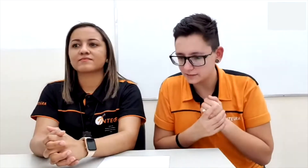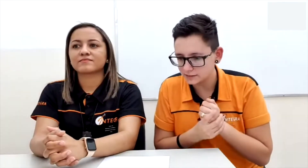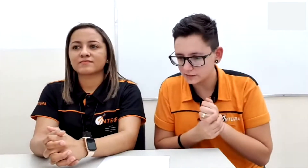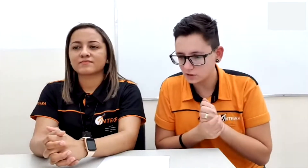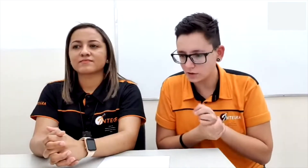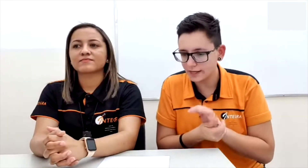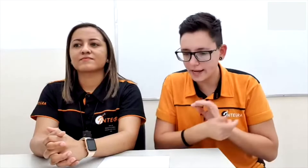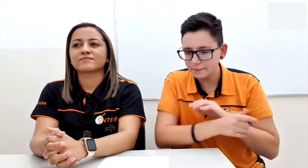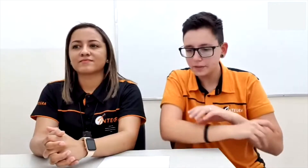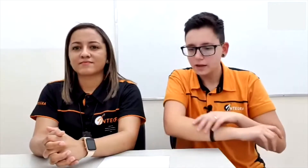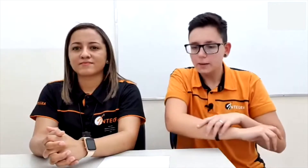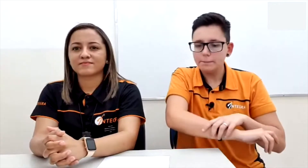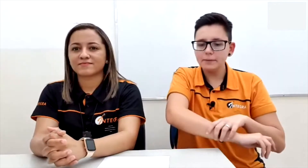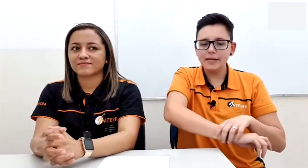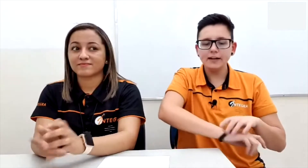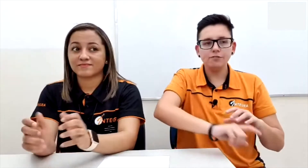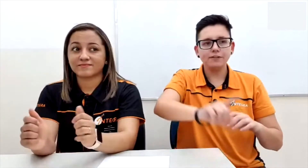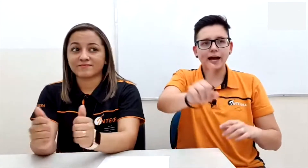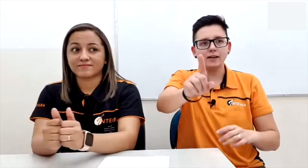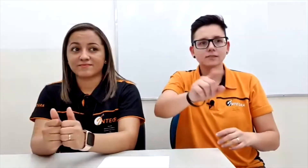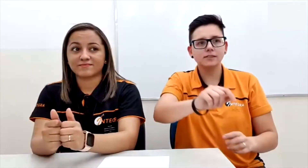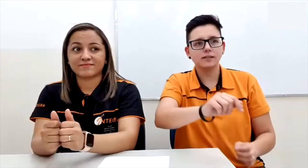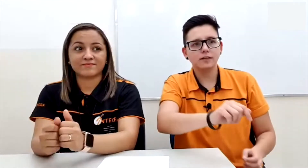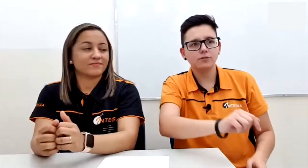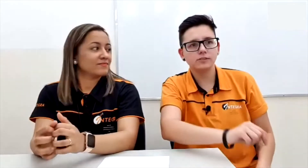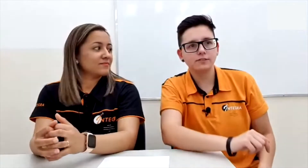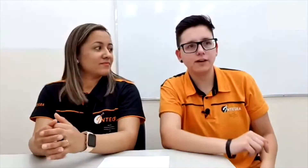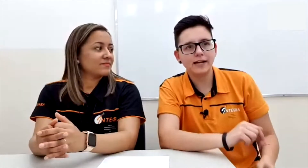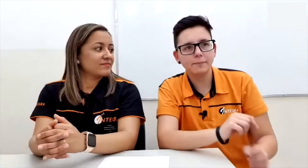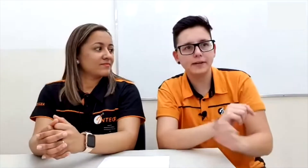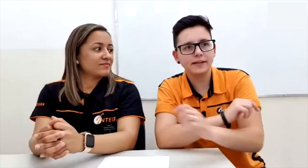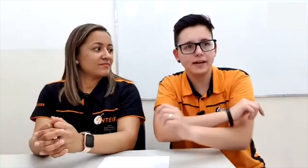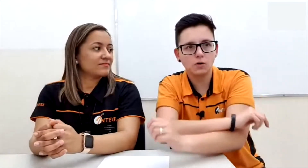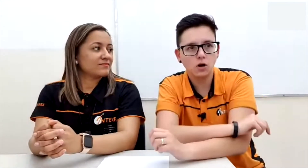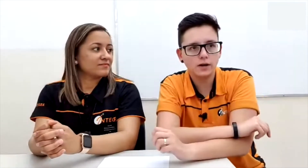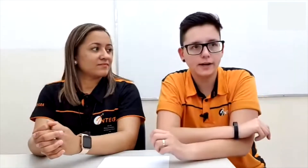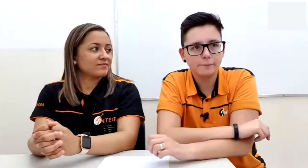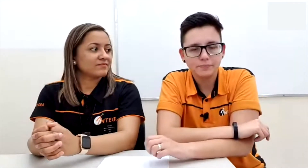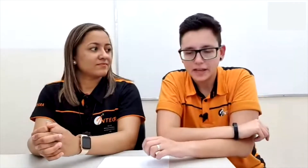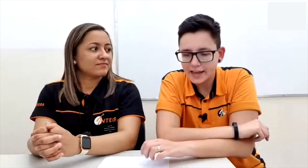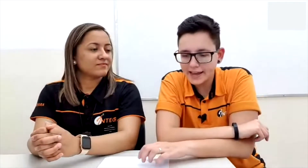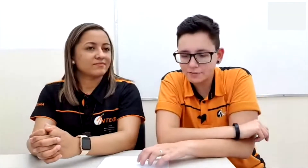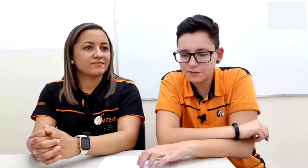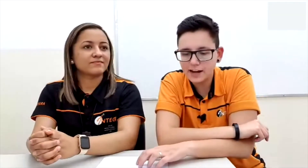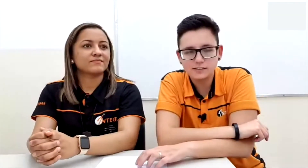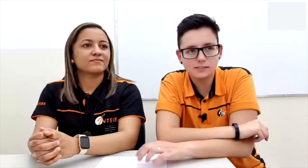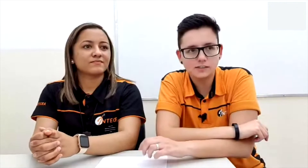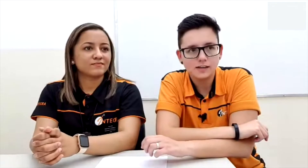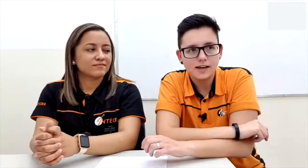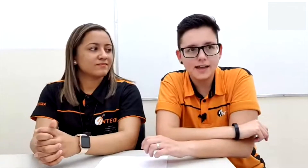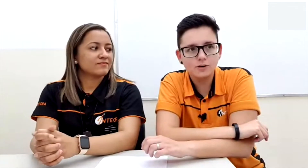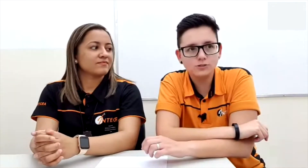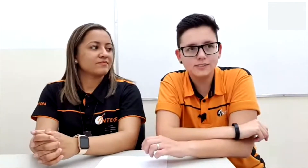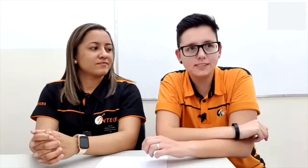mãozinhas, ok? Primeira frase que você vai aprender agora é a frase: eu